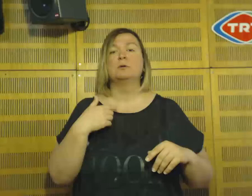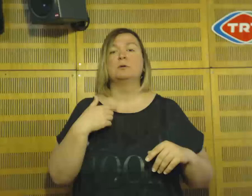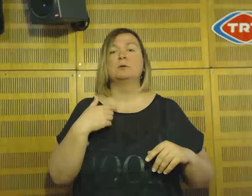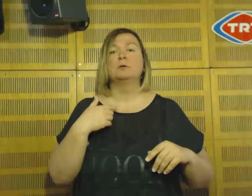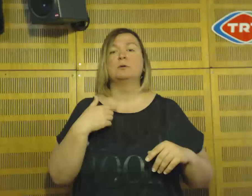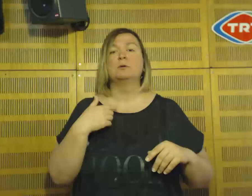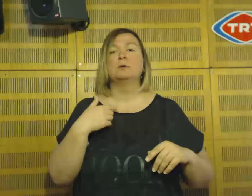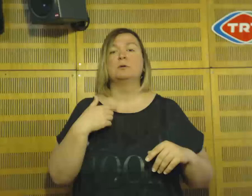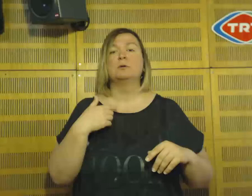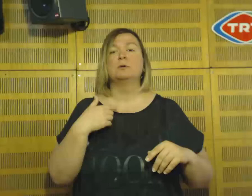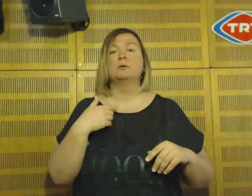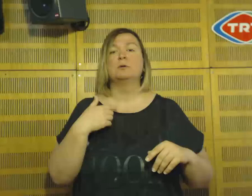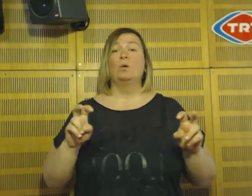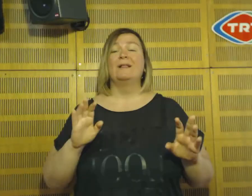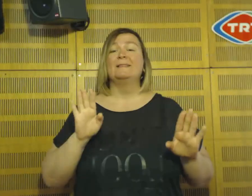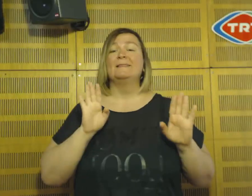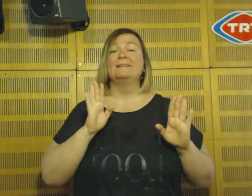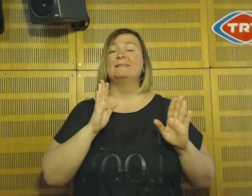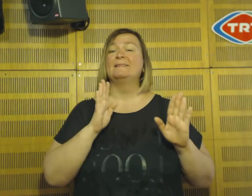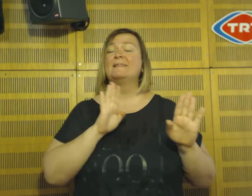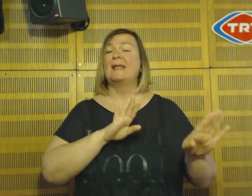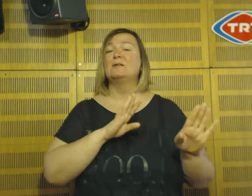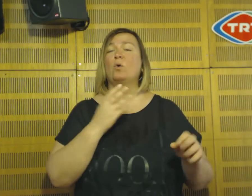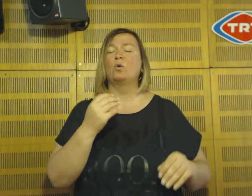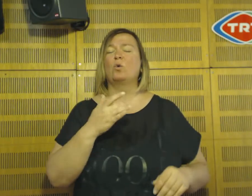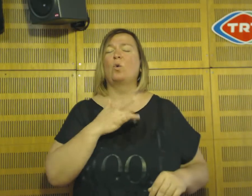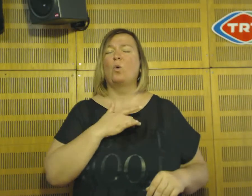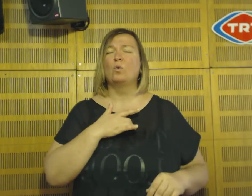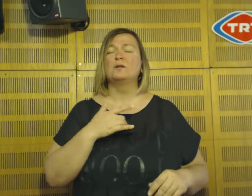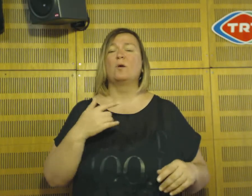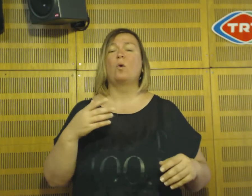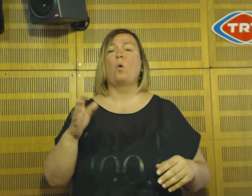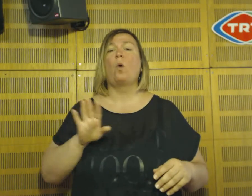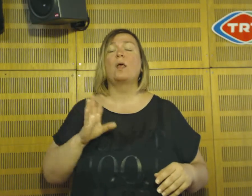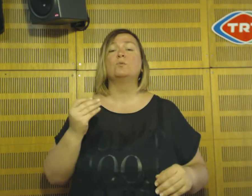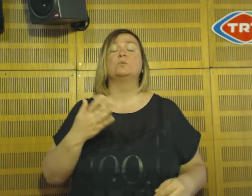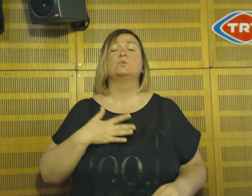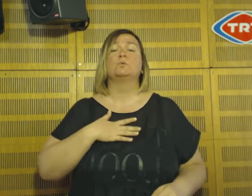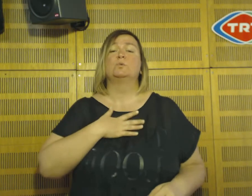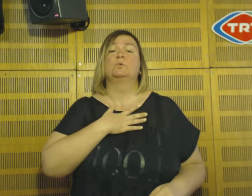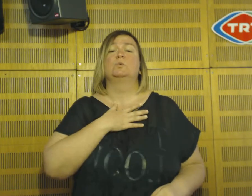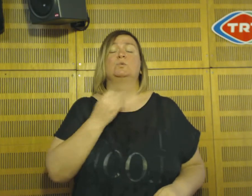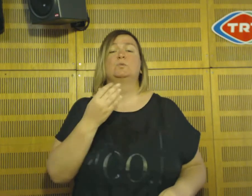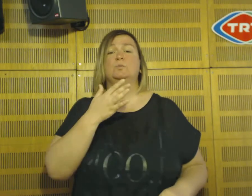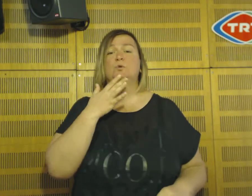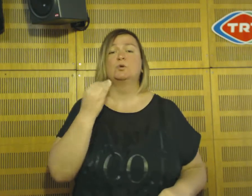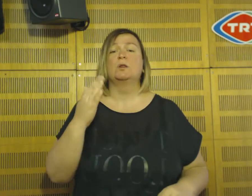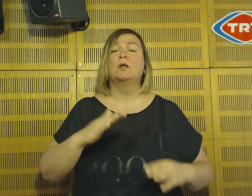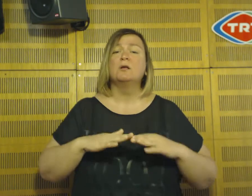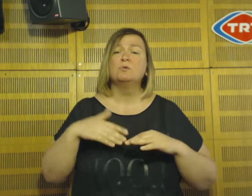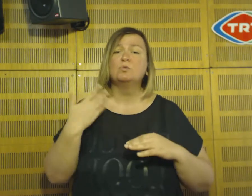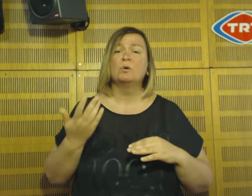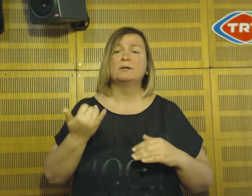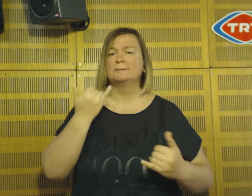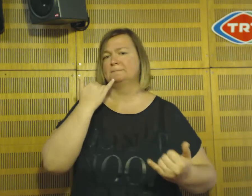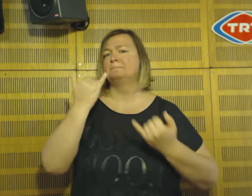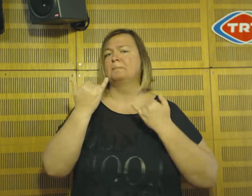Bu konuya destek olan öğrenciler ve gönüllüler bundan büyük bir haz duydular. Daha sonra da ziyaretlerini devam